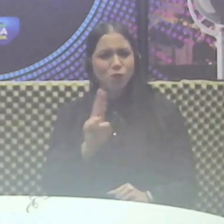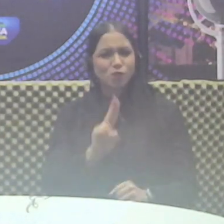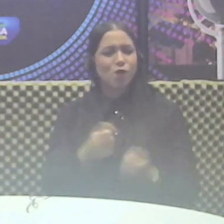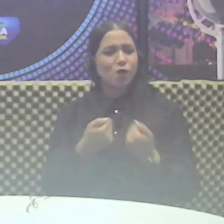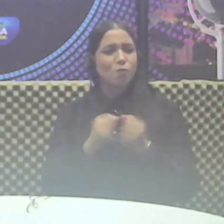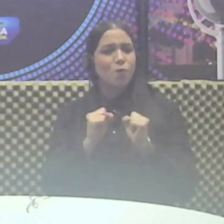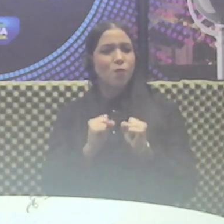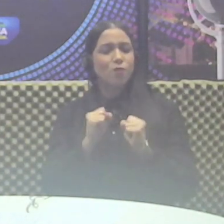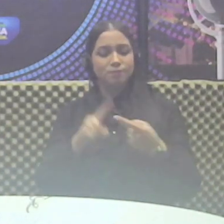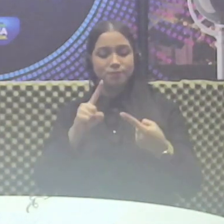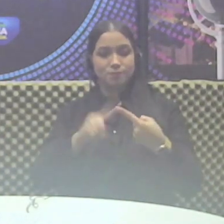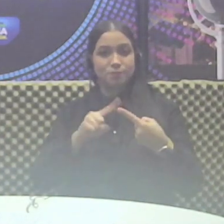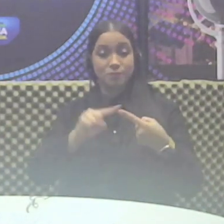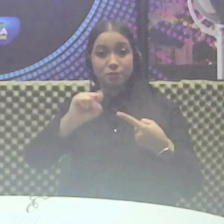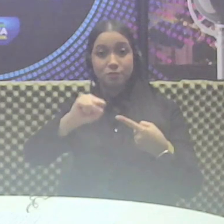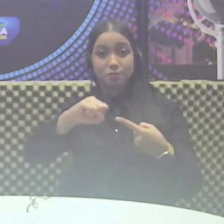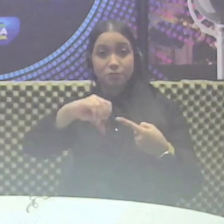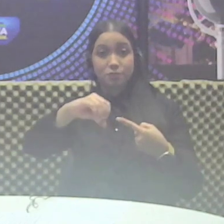linhas especiais